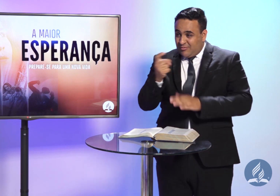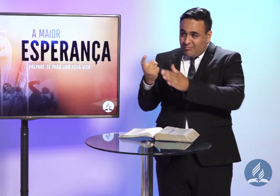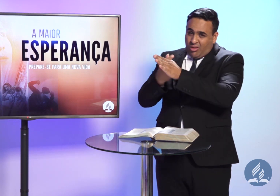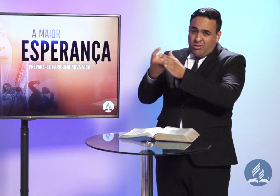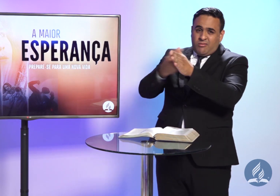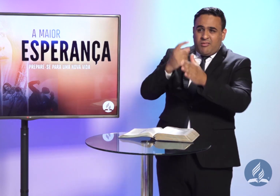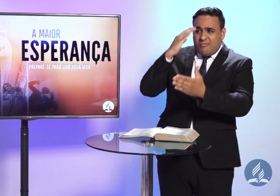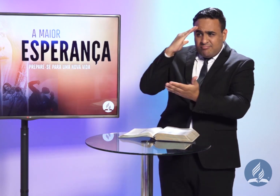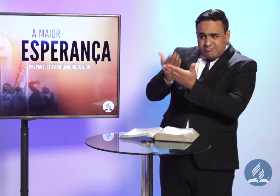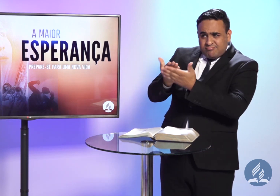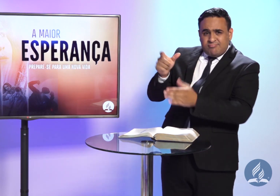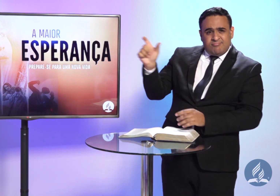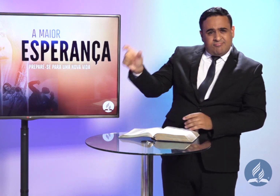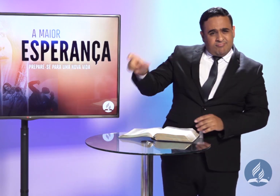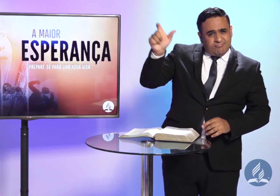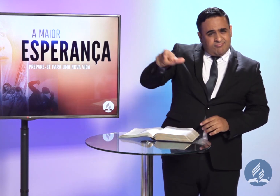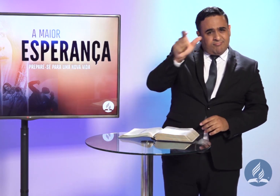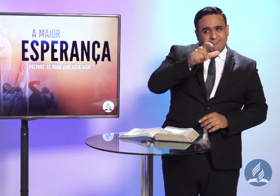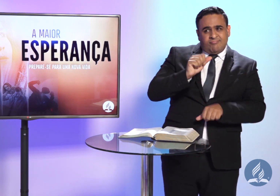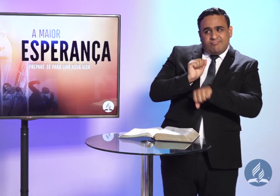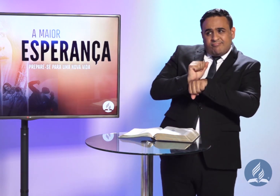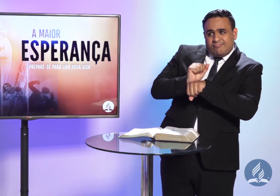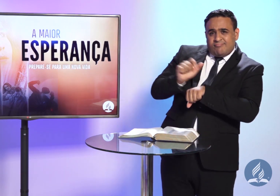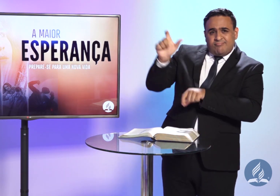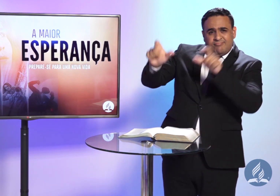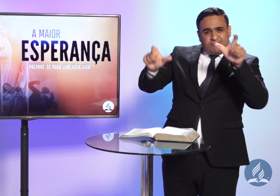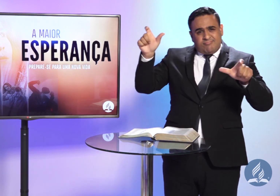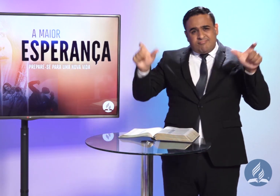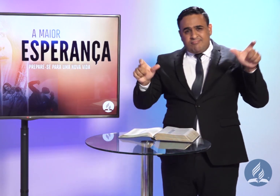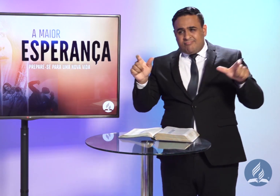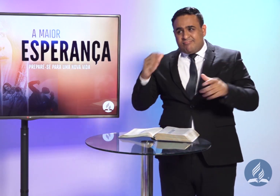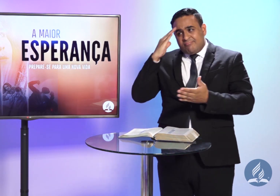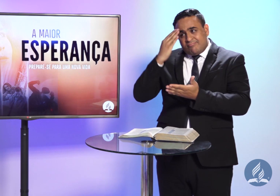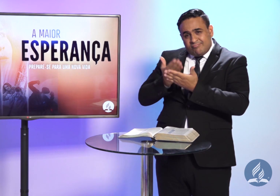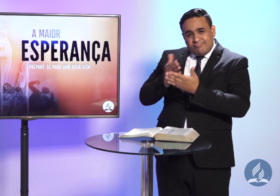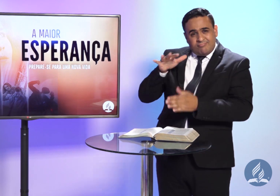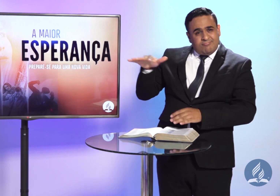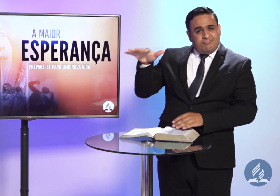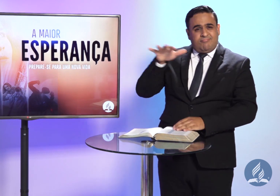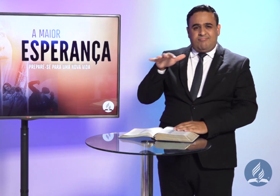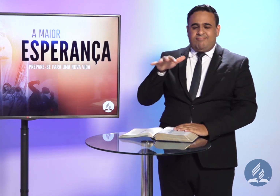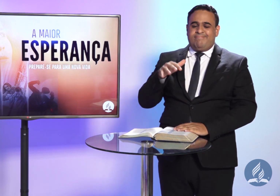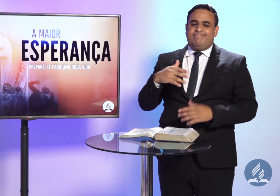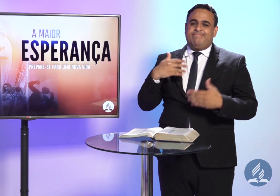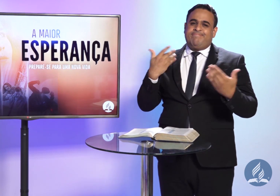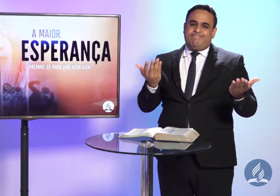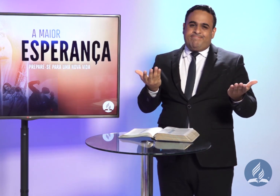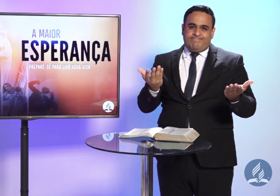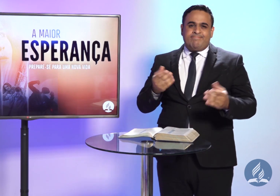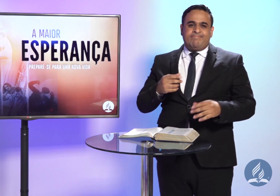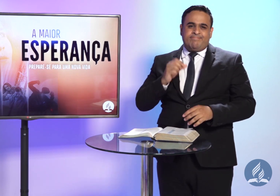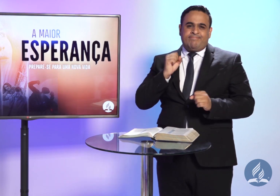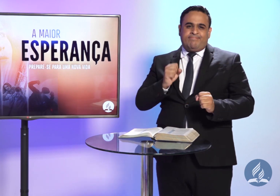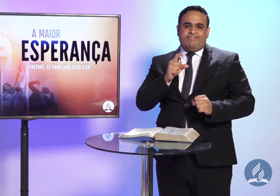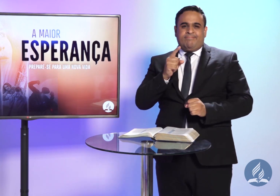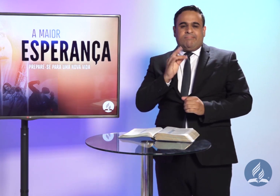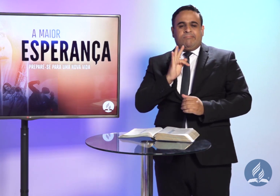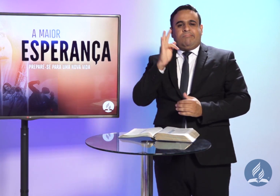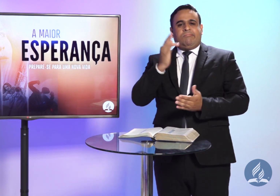entre você e Deus, porque se você depender e ficar confiando nas pessoas, você vai ser enganado, você vai perder a